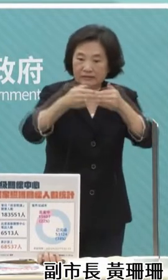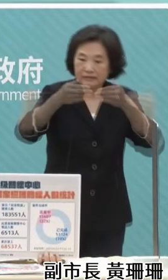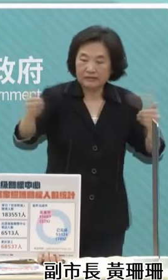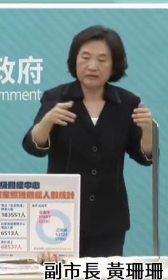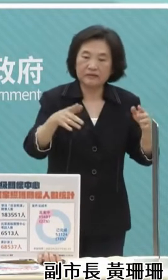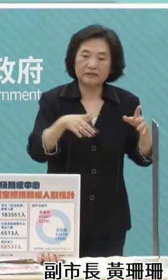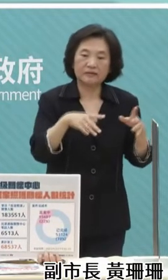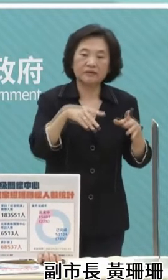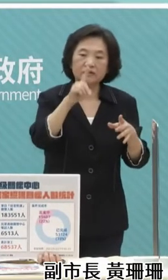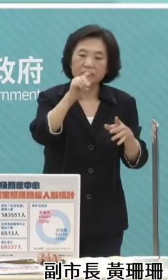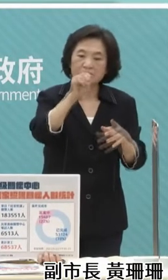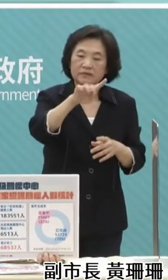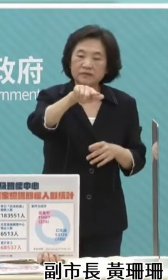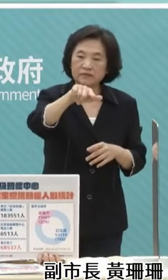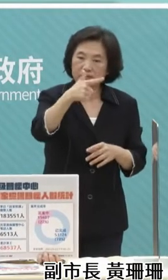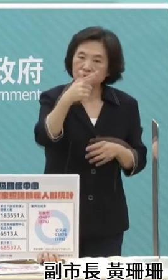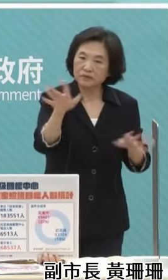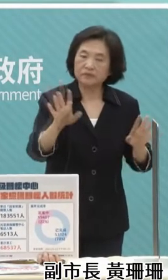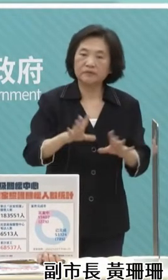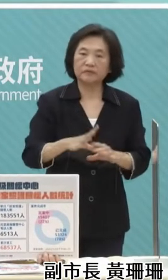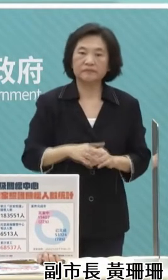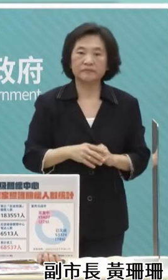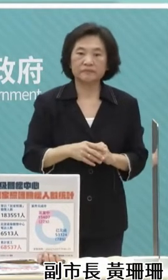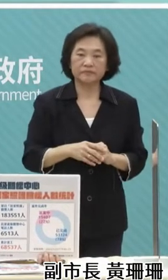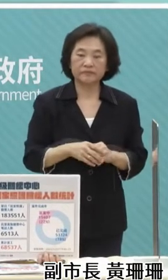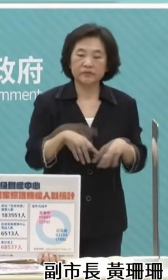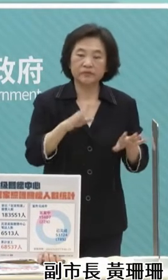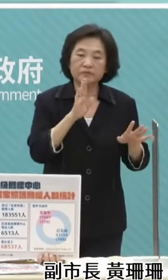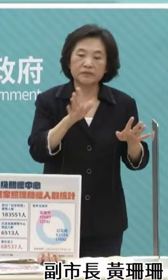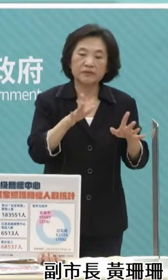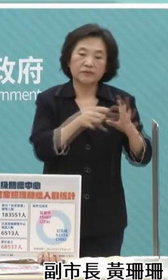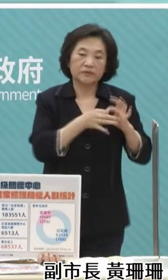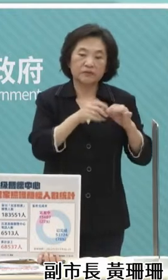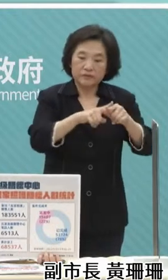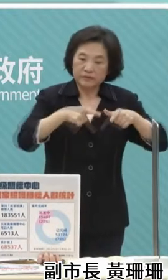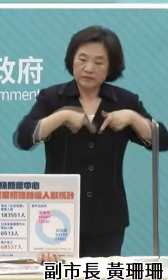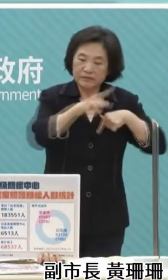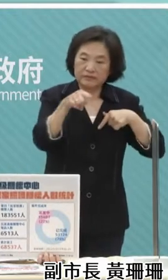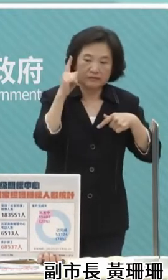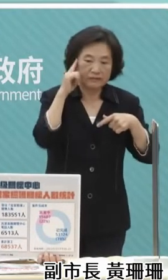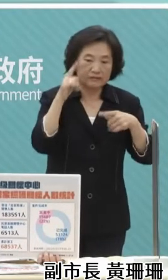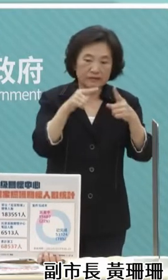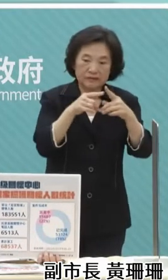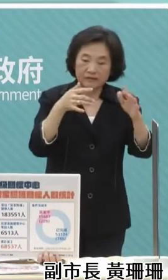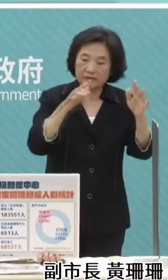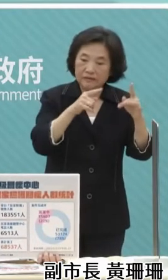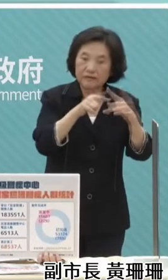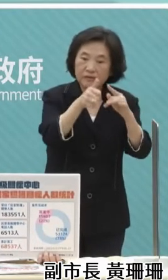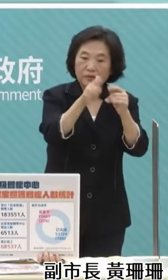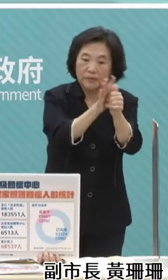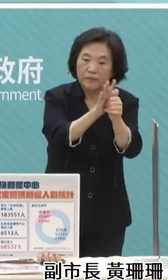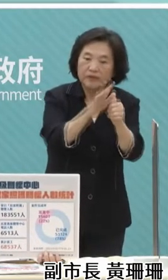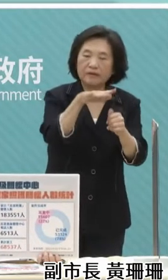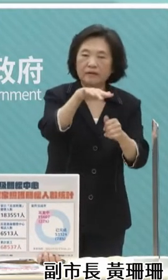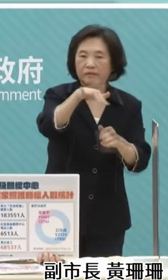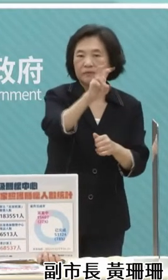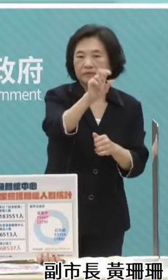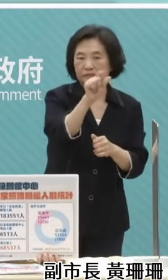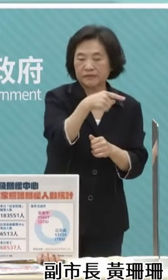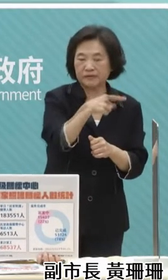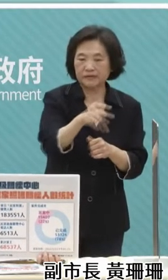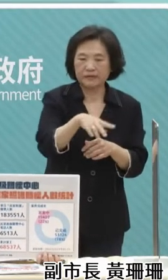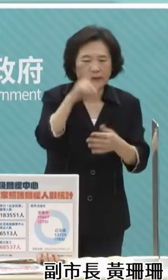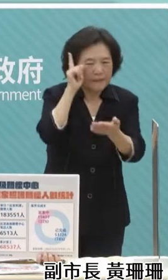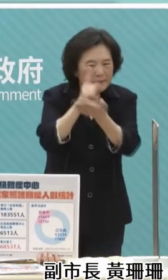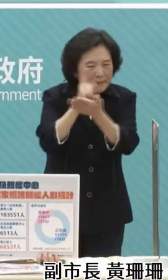目前还有14000多人。那在我们区级关怀中心里面，我们现在进驻的总人数是525人，那每一